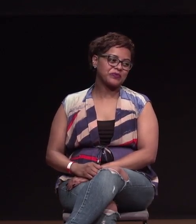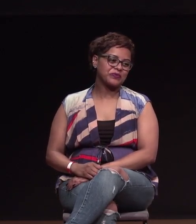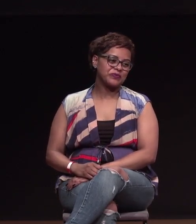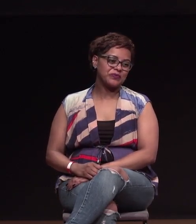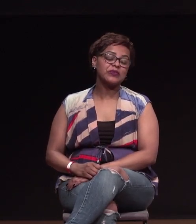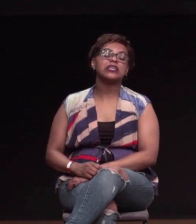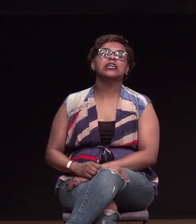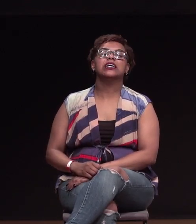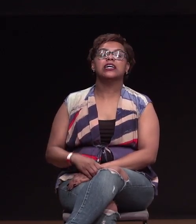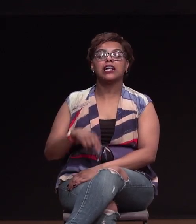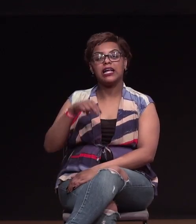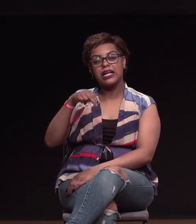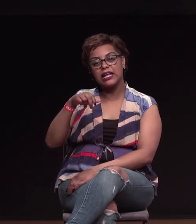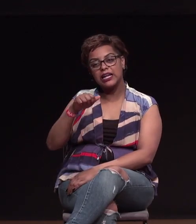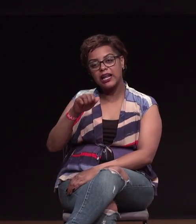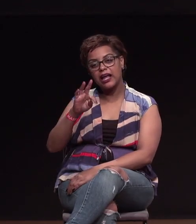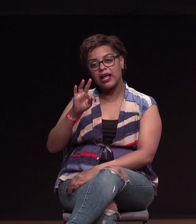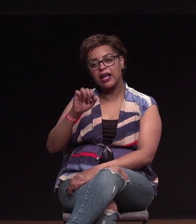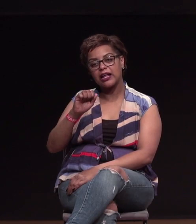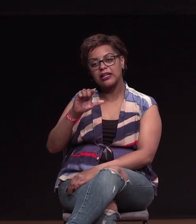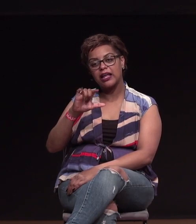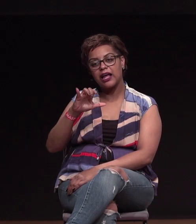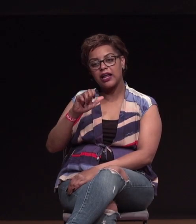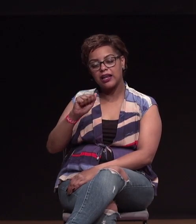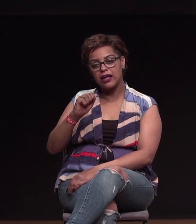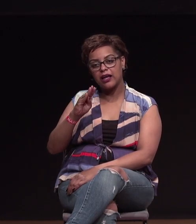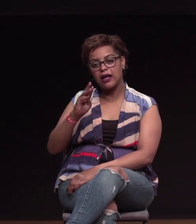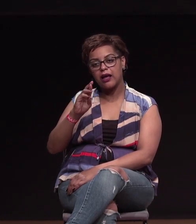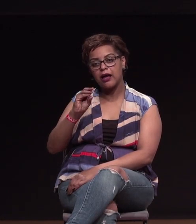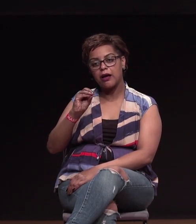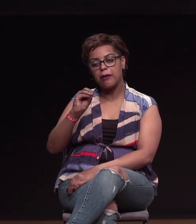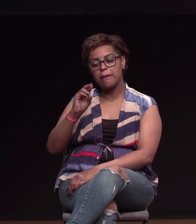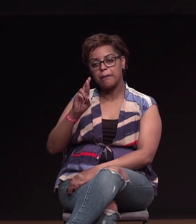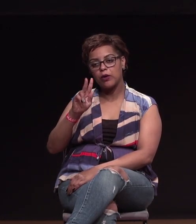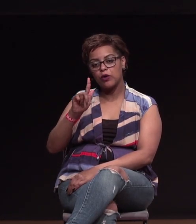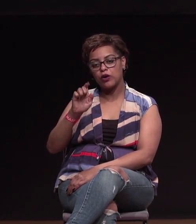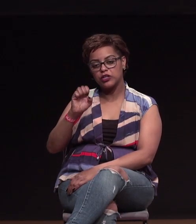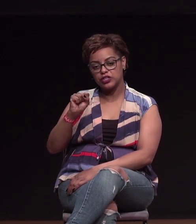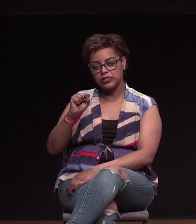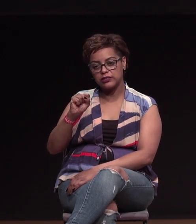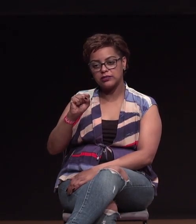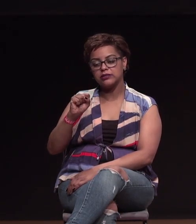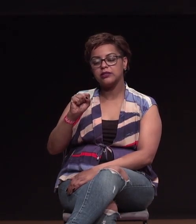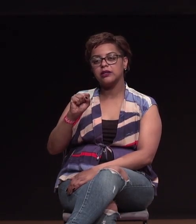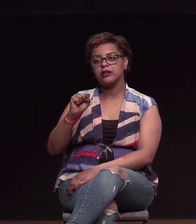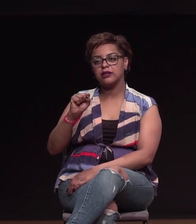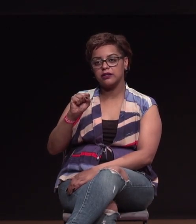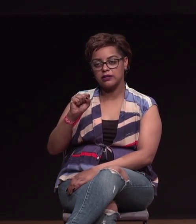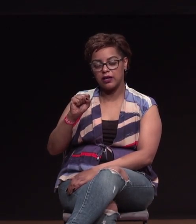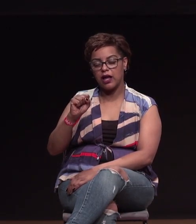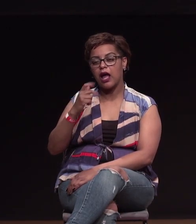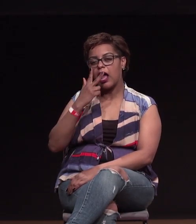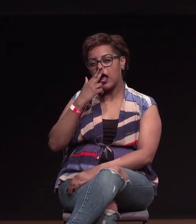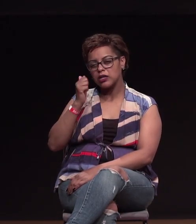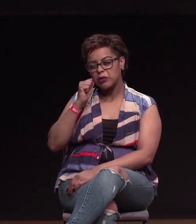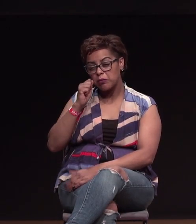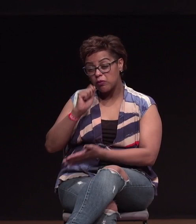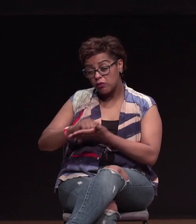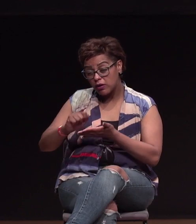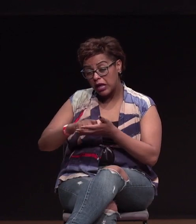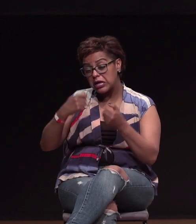da Natália Borges Polesso. Acho que é uma escritora que precisa ser